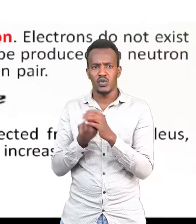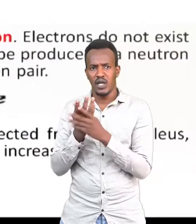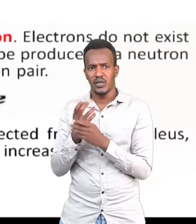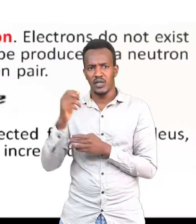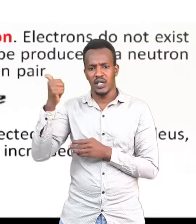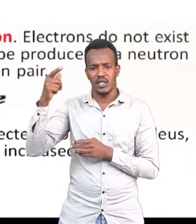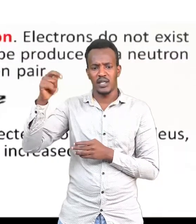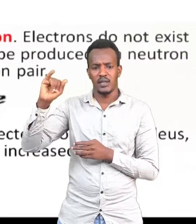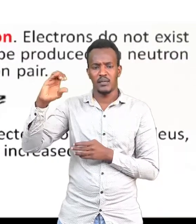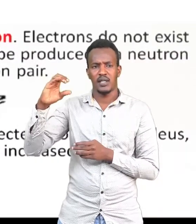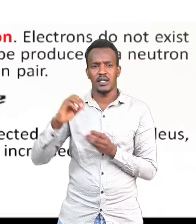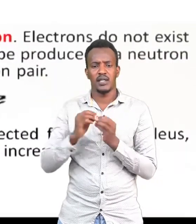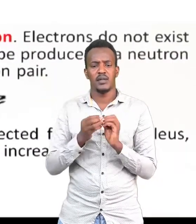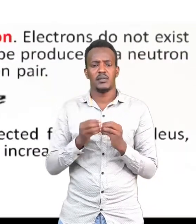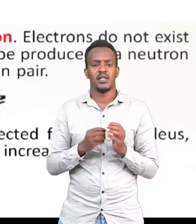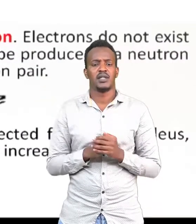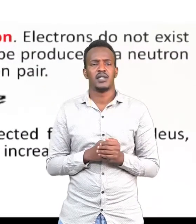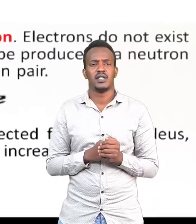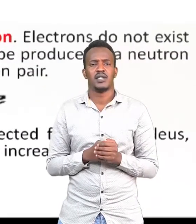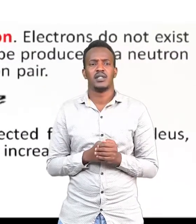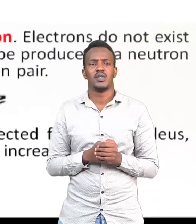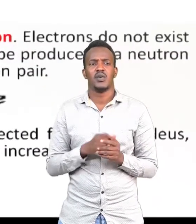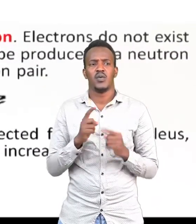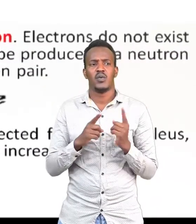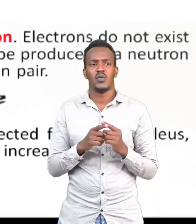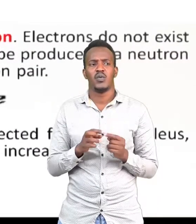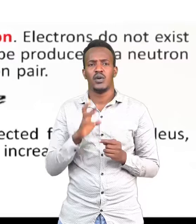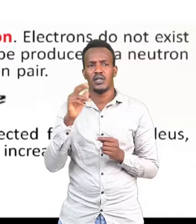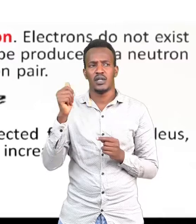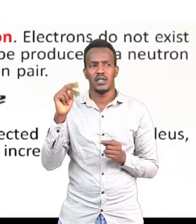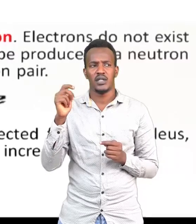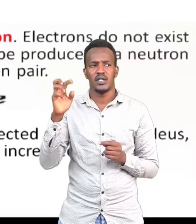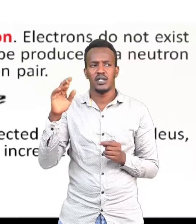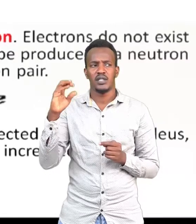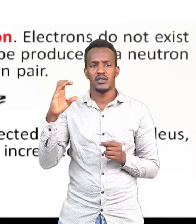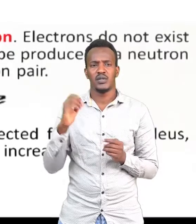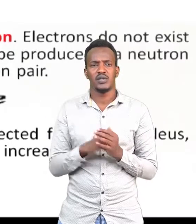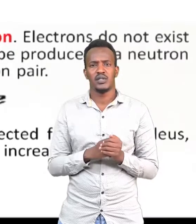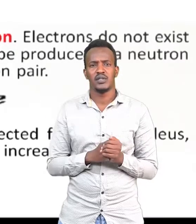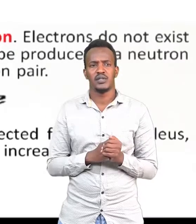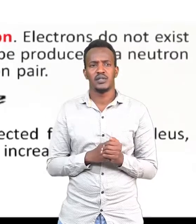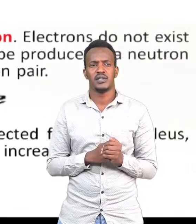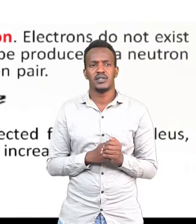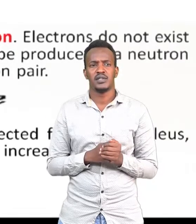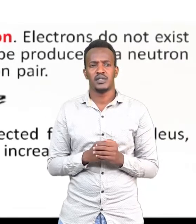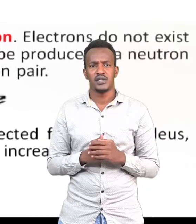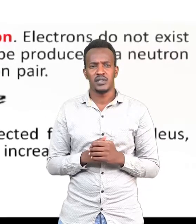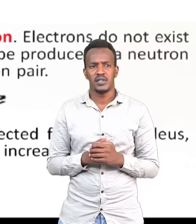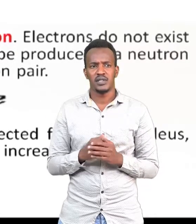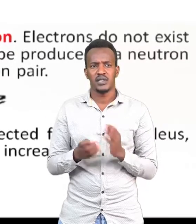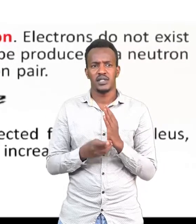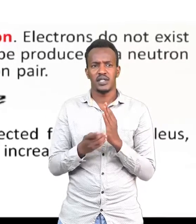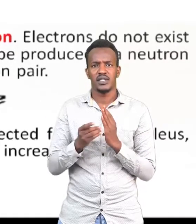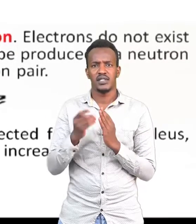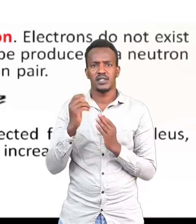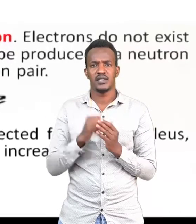inuu halku soo biirayo leenka u hooseeya markaad eegto when an electron is ejected from the nucleus of the atomic number said is increased by 1